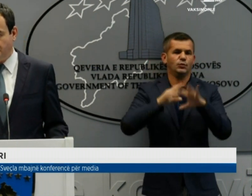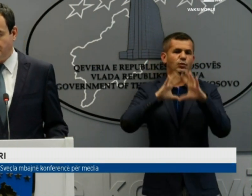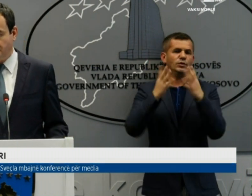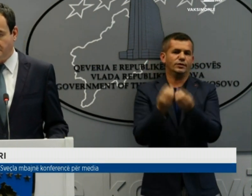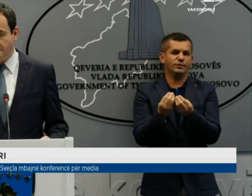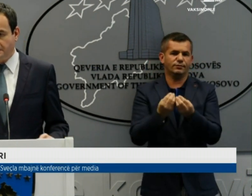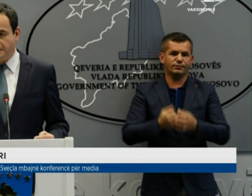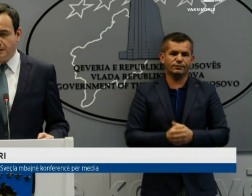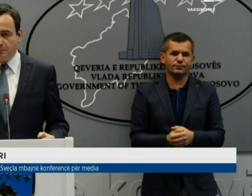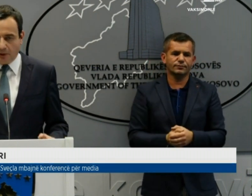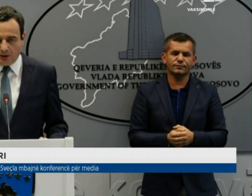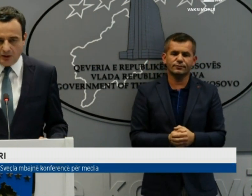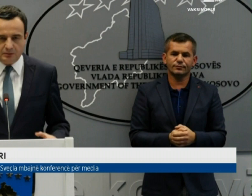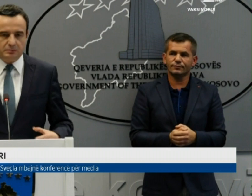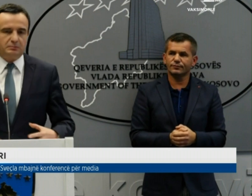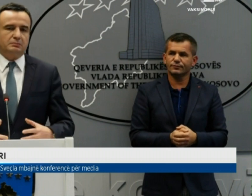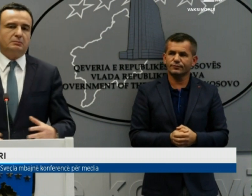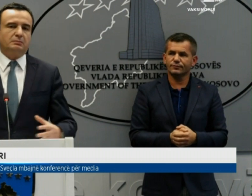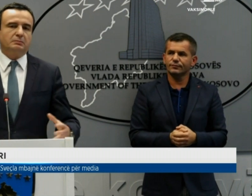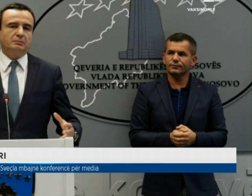gjithandaj. Pra,